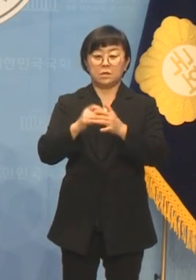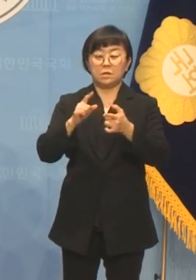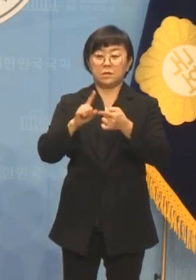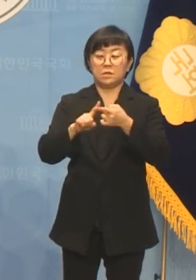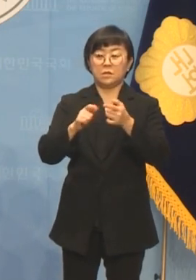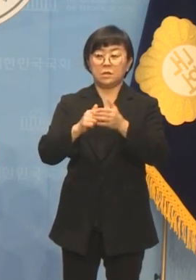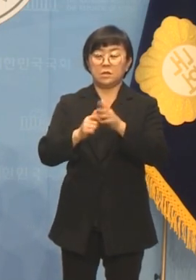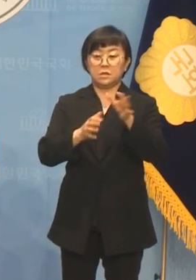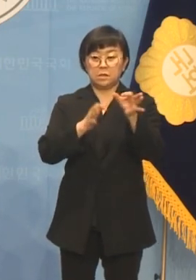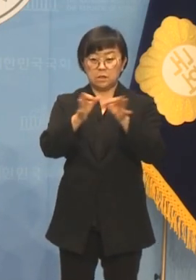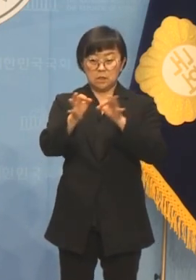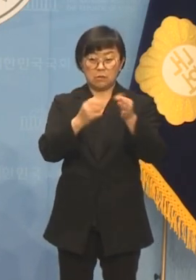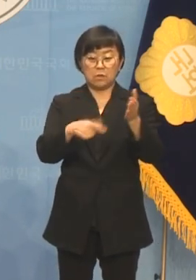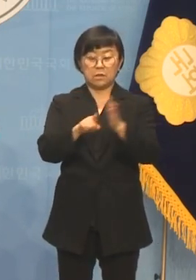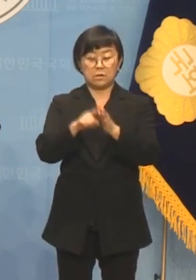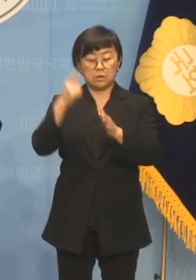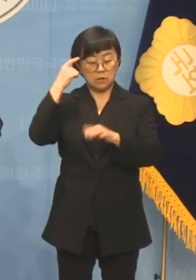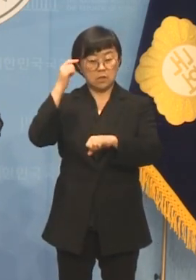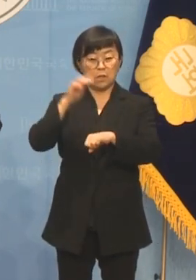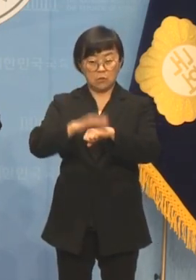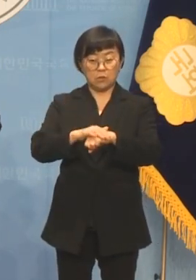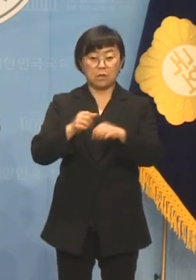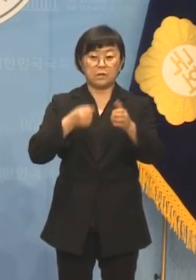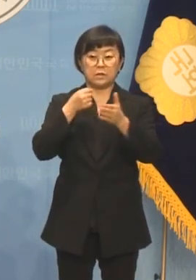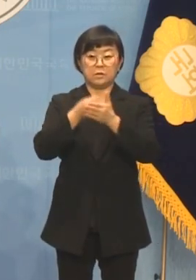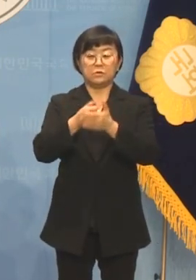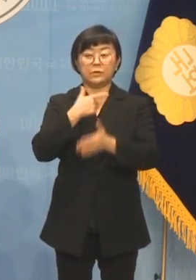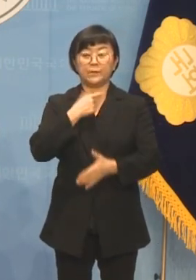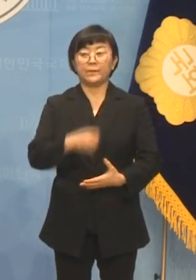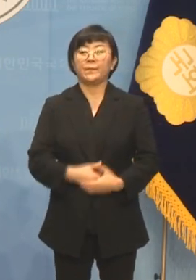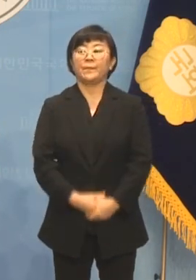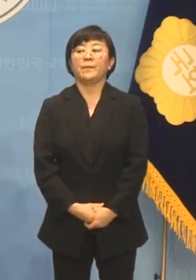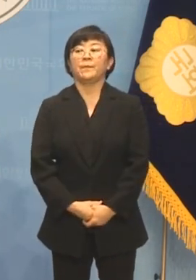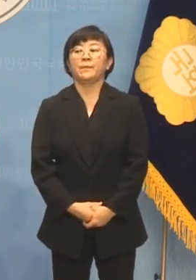고려해 현명한 결정을 내려주길 기원합니다.